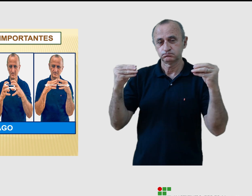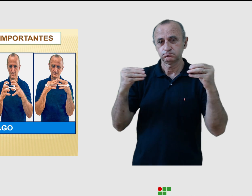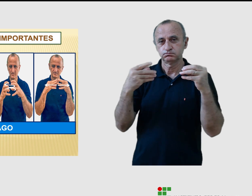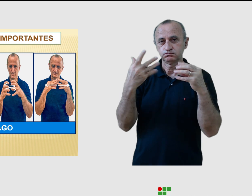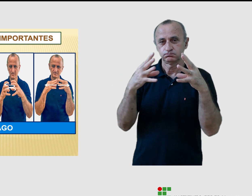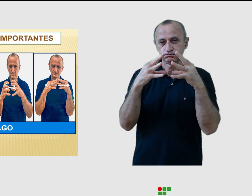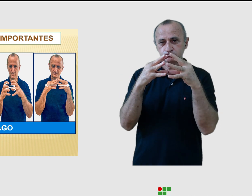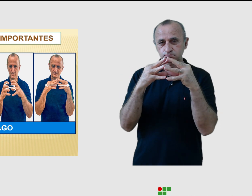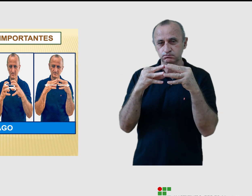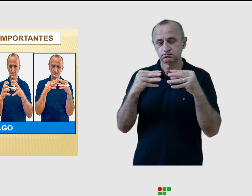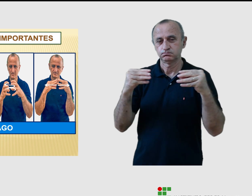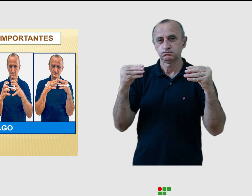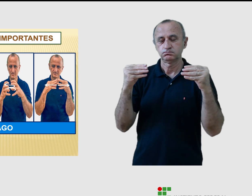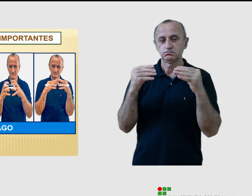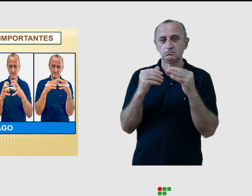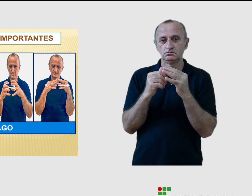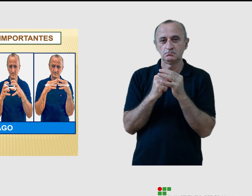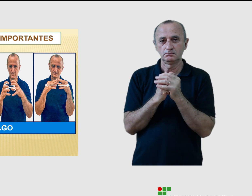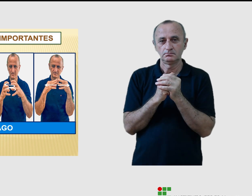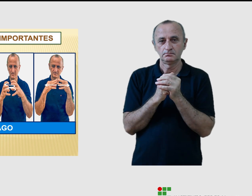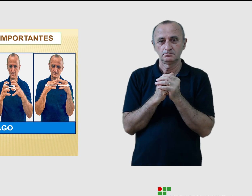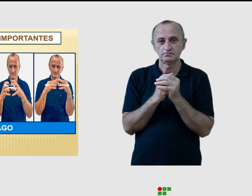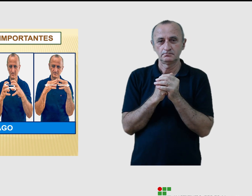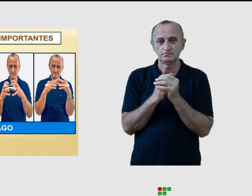ou macrófago.